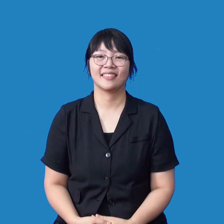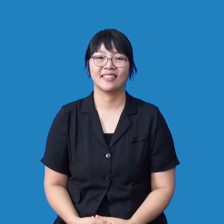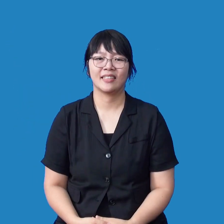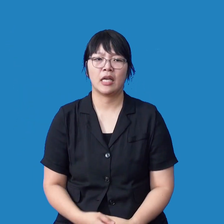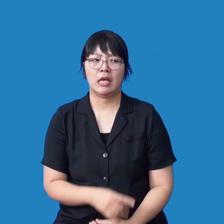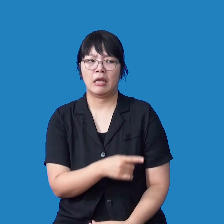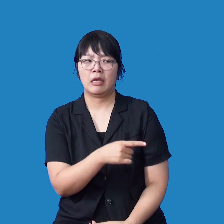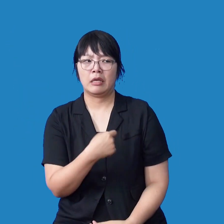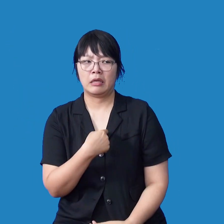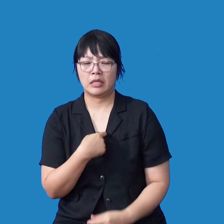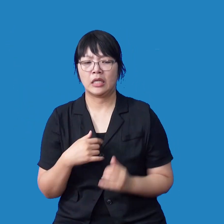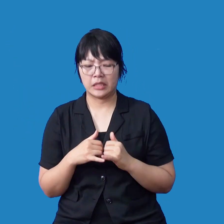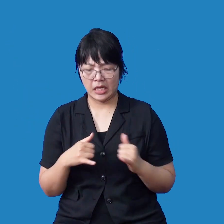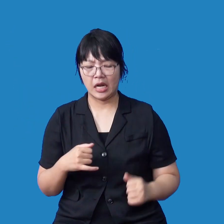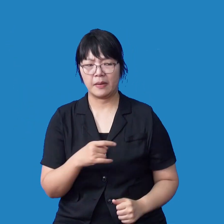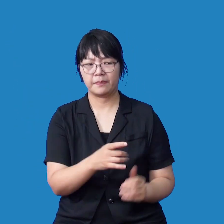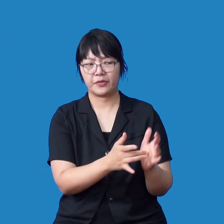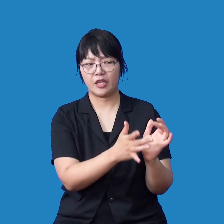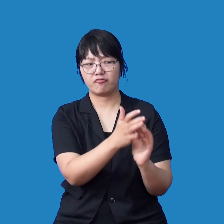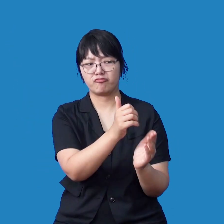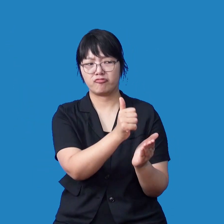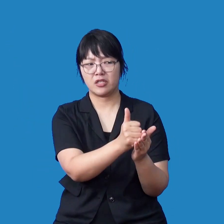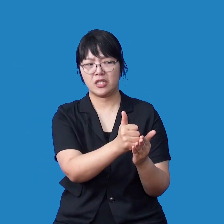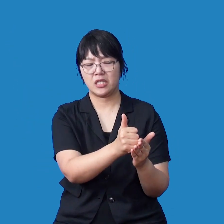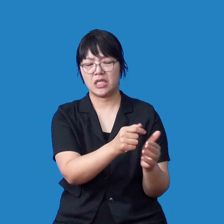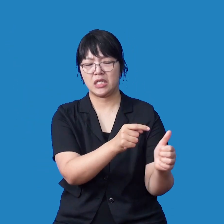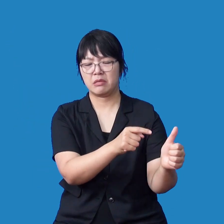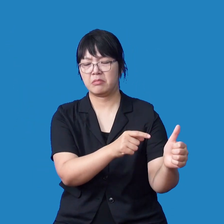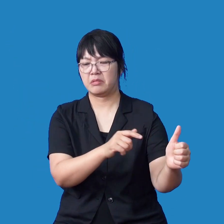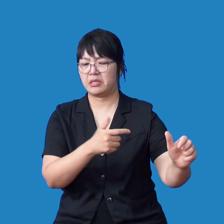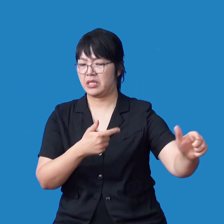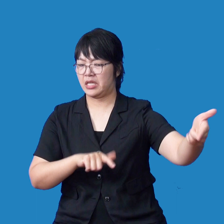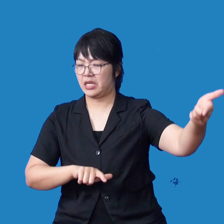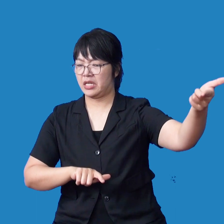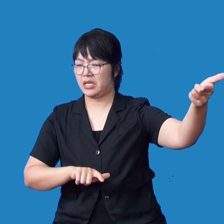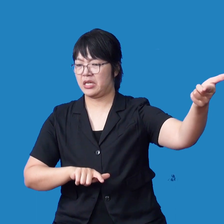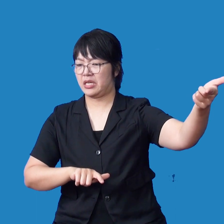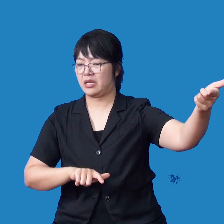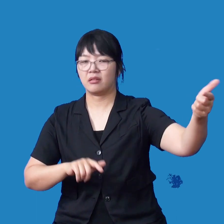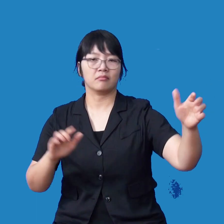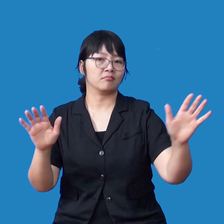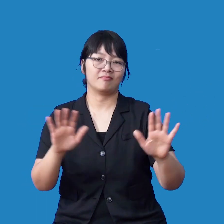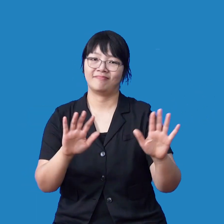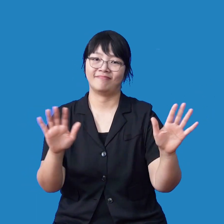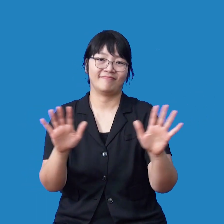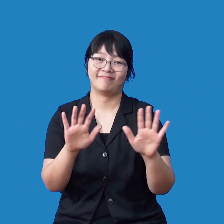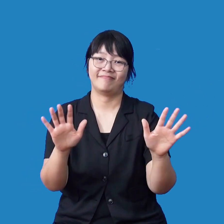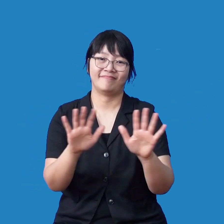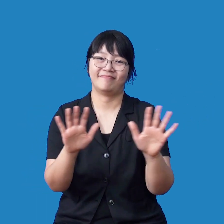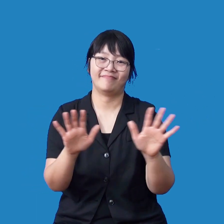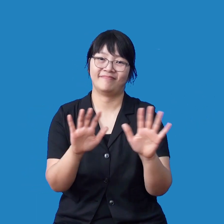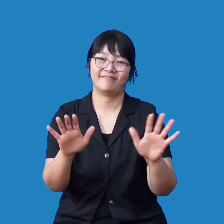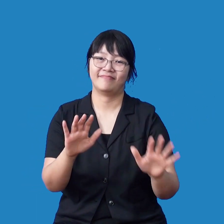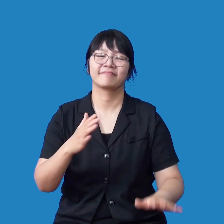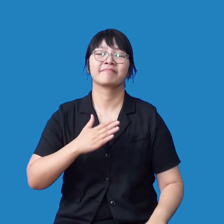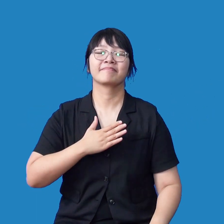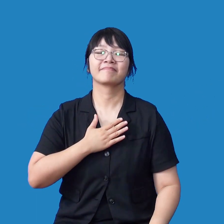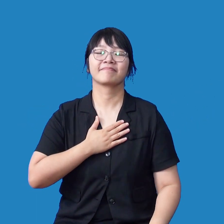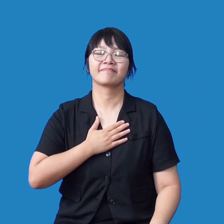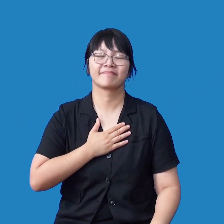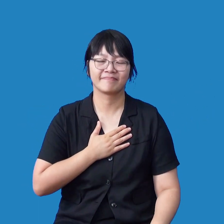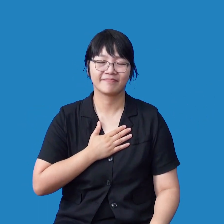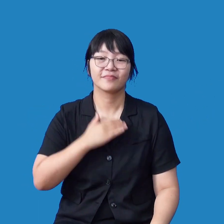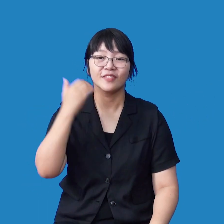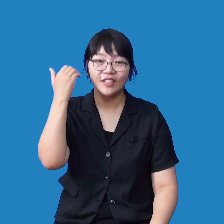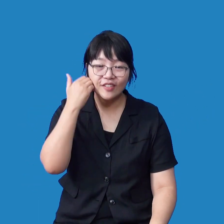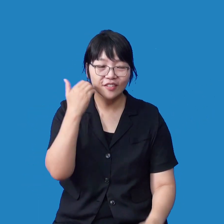예수님이니까 그런 고백이 가능했겠지요. 아닙니다. 그렇다면 이제 예수님의